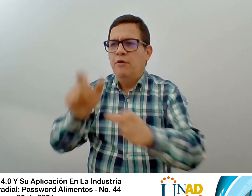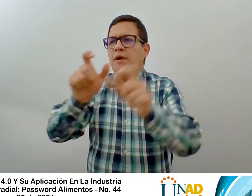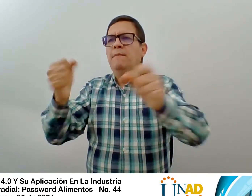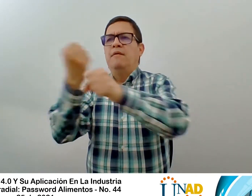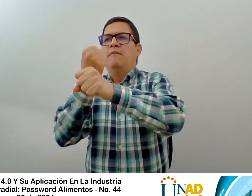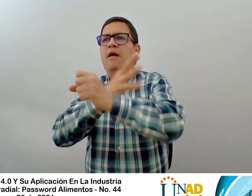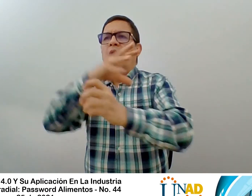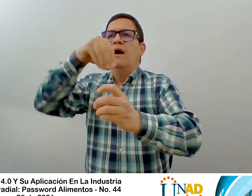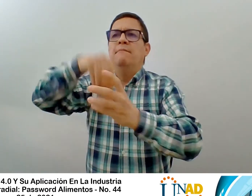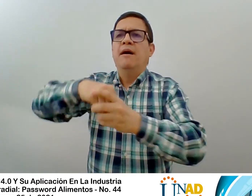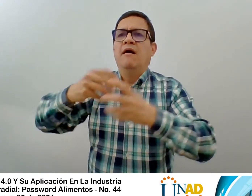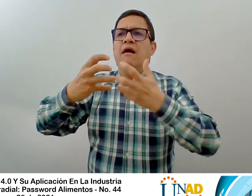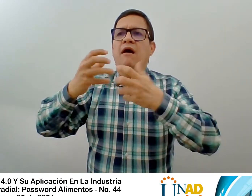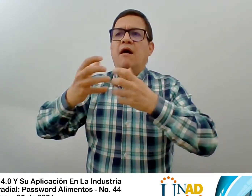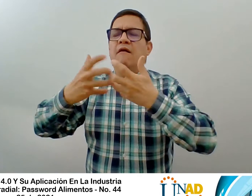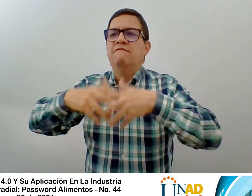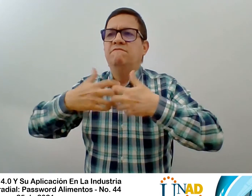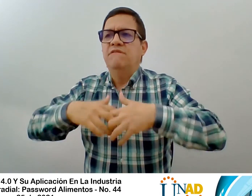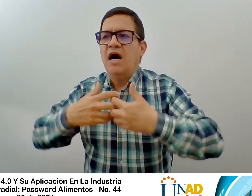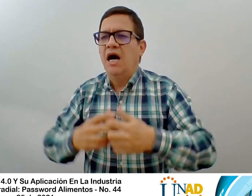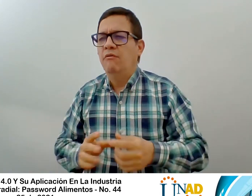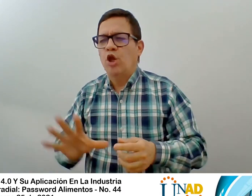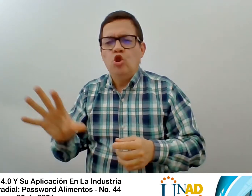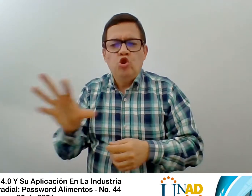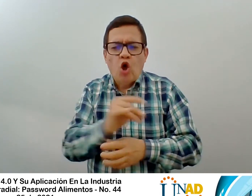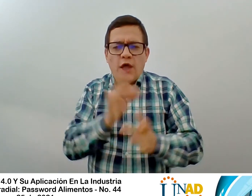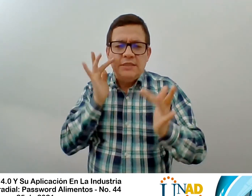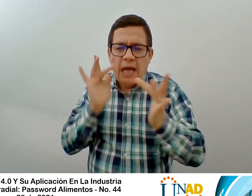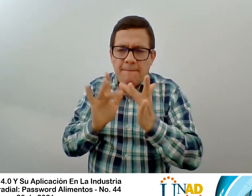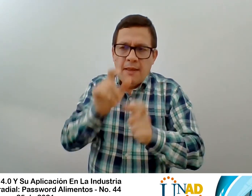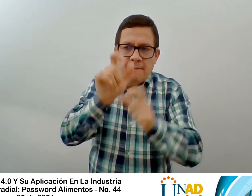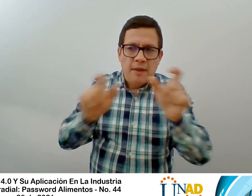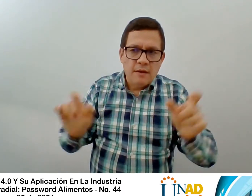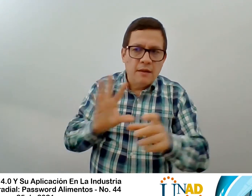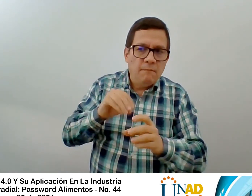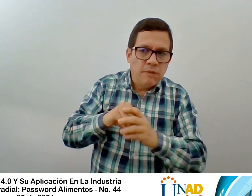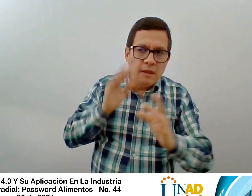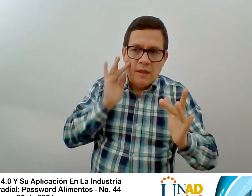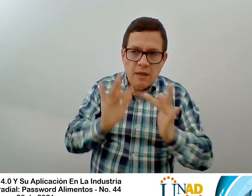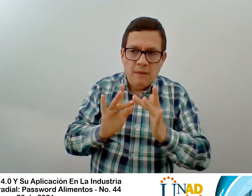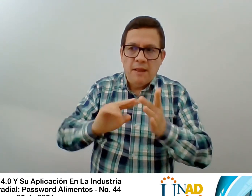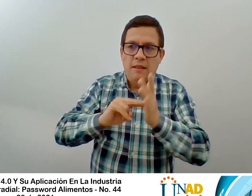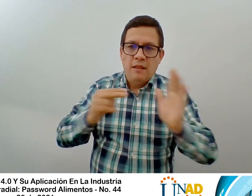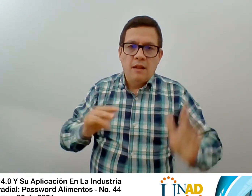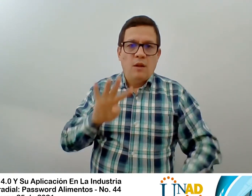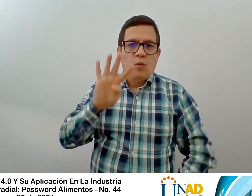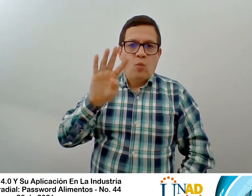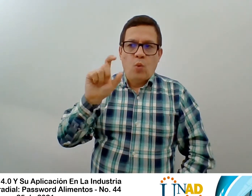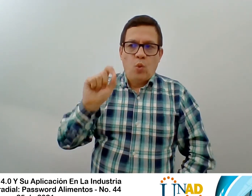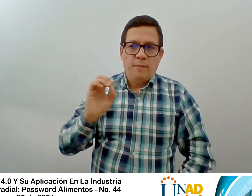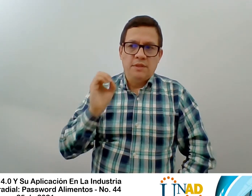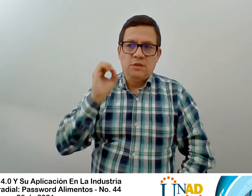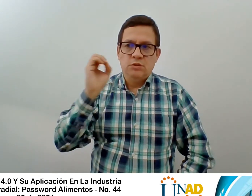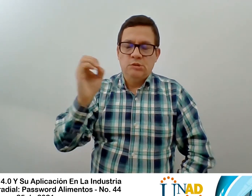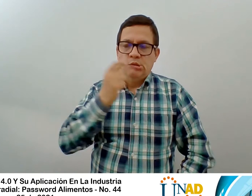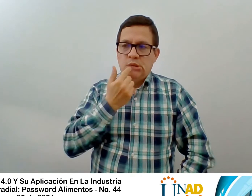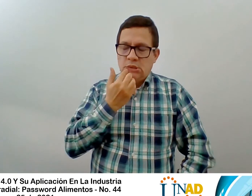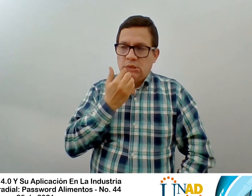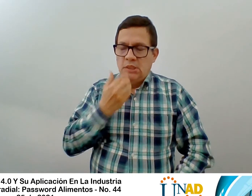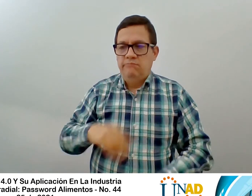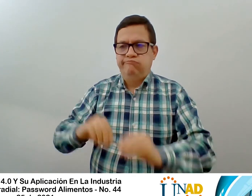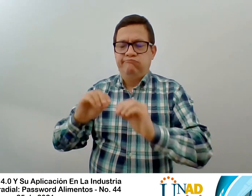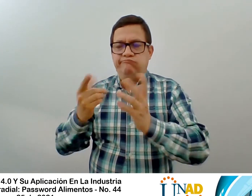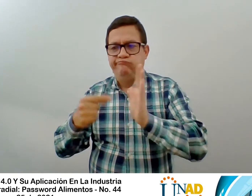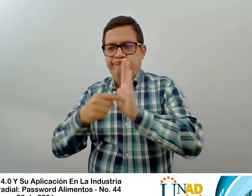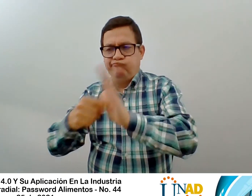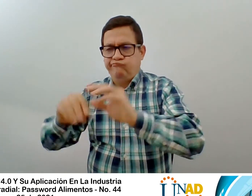hasta operarios, toda la comunidad que podría verse implicada en el uso de tecnologías 4.0. Estas capacitaciones